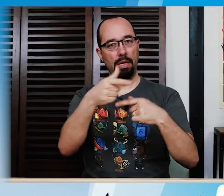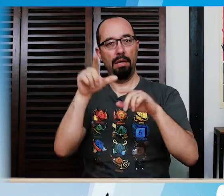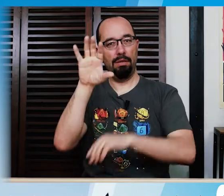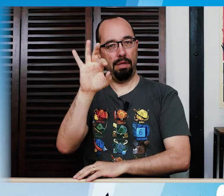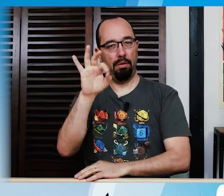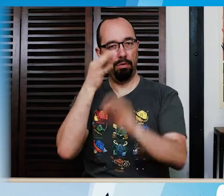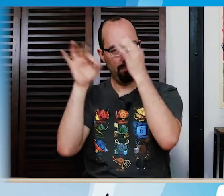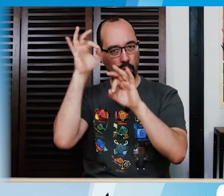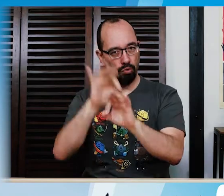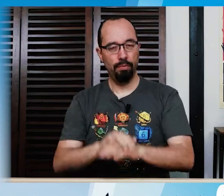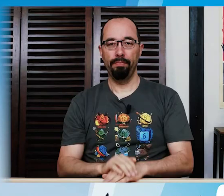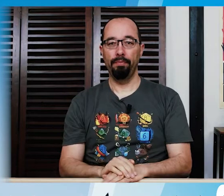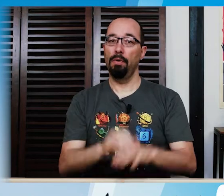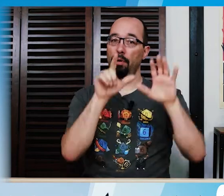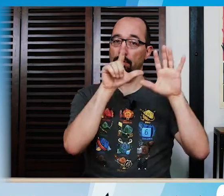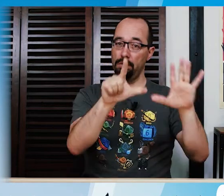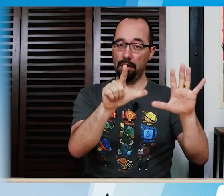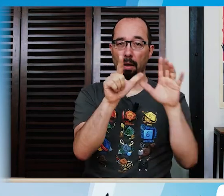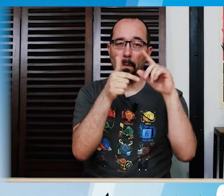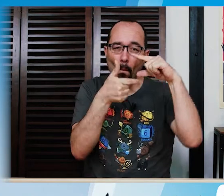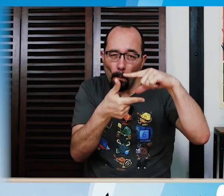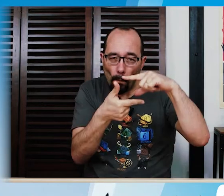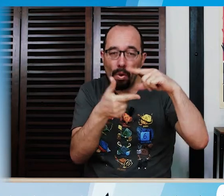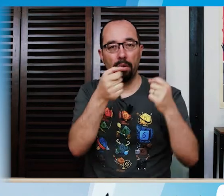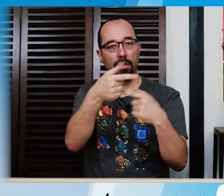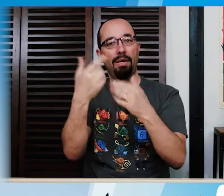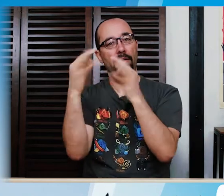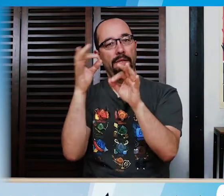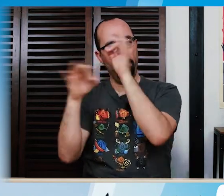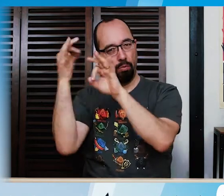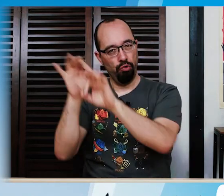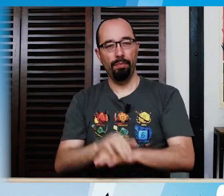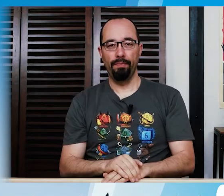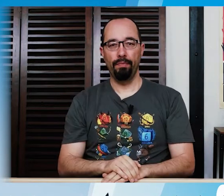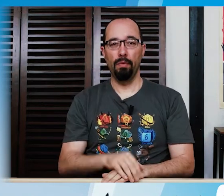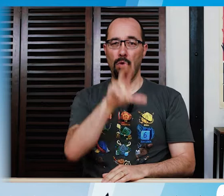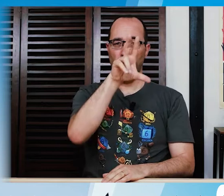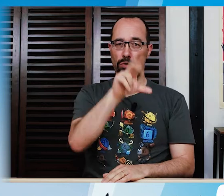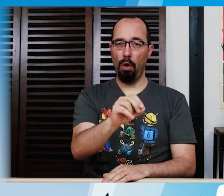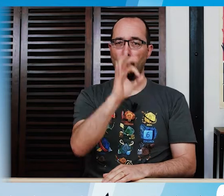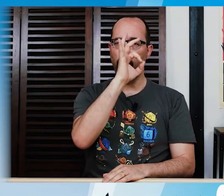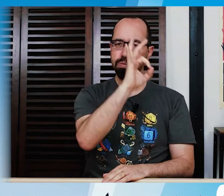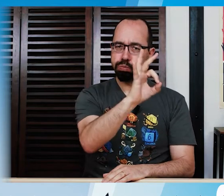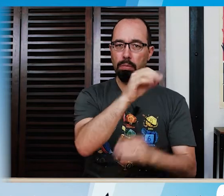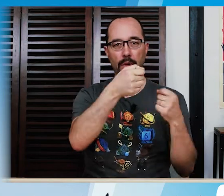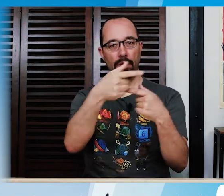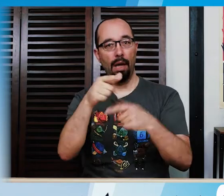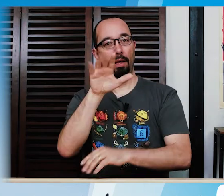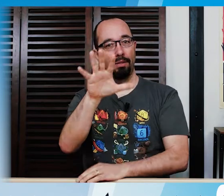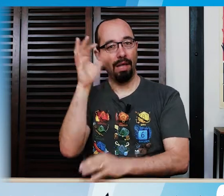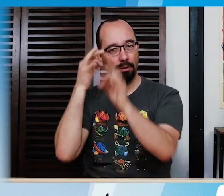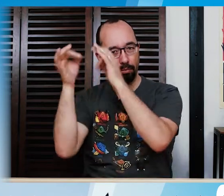mouches. 7 jetons petits carrés valant 10 mouches. 30 jetons grands ronds valant 5